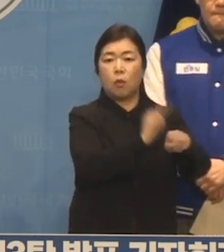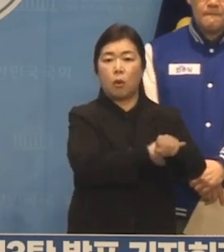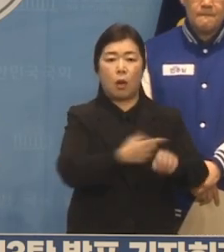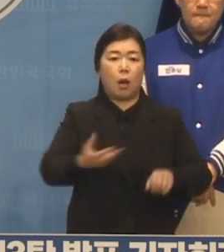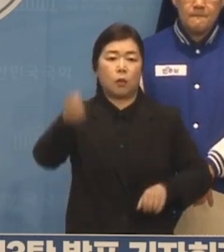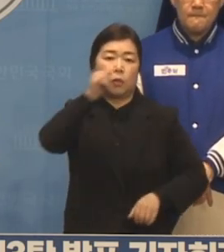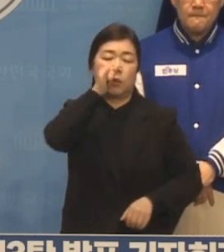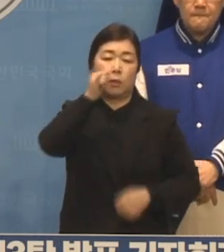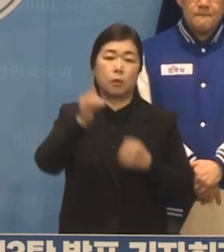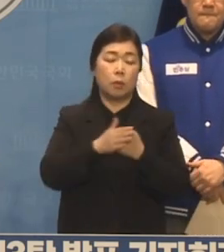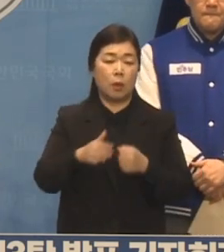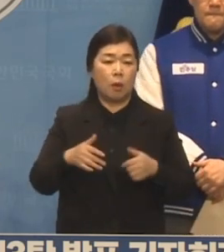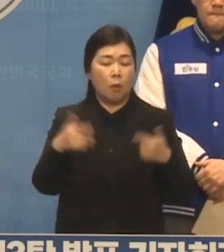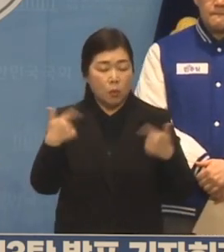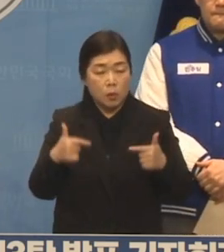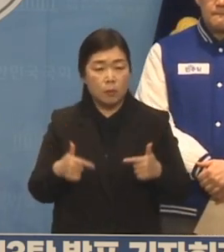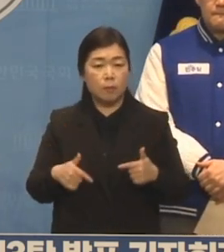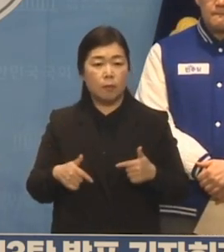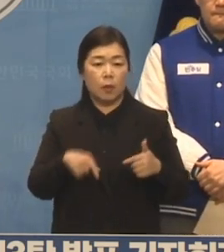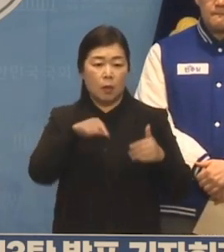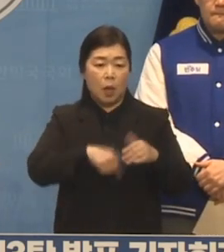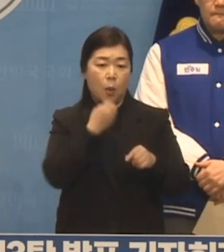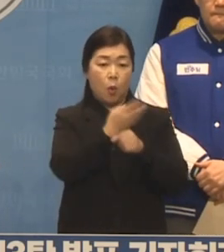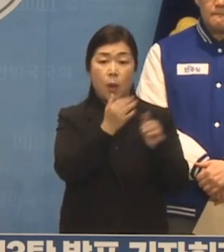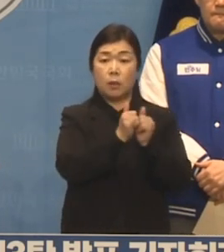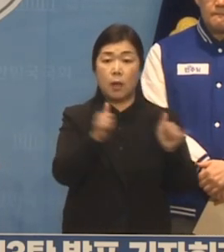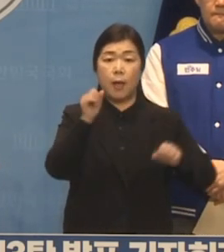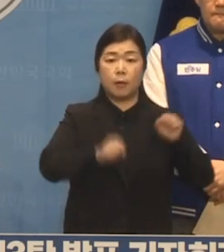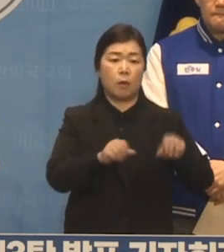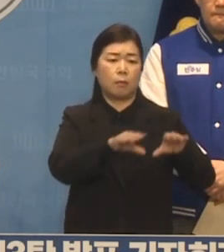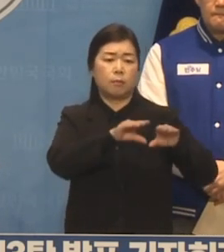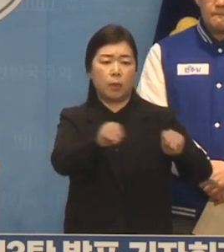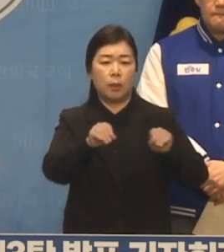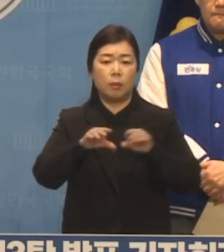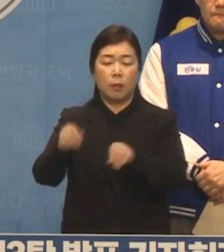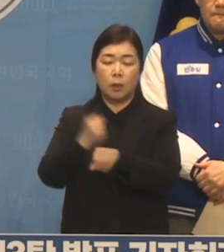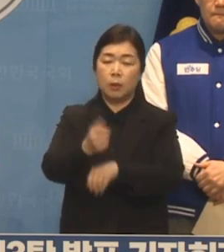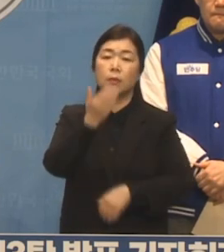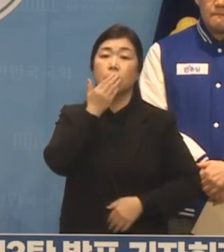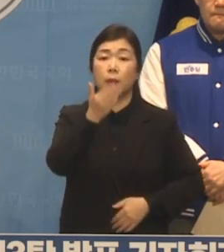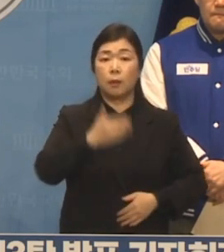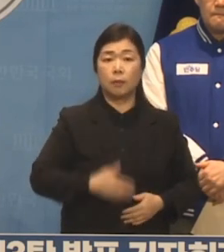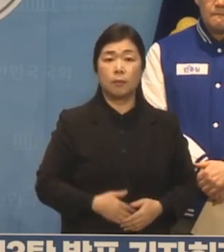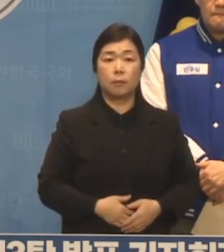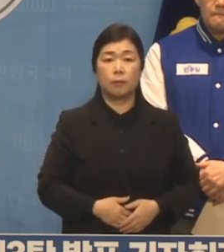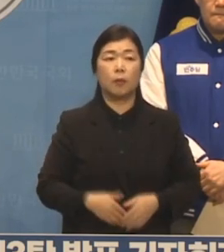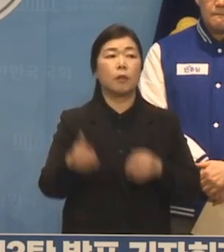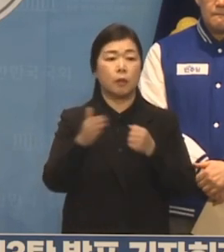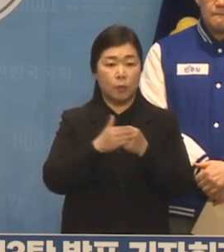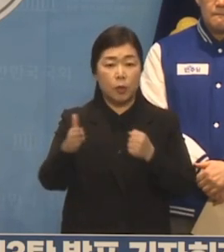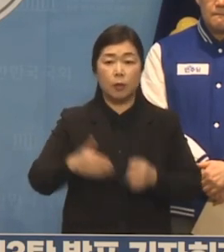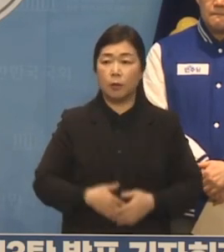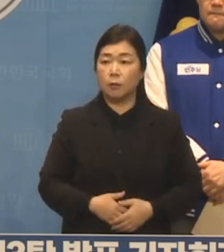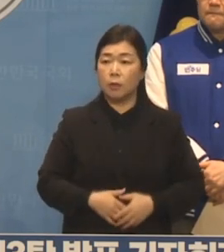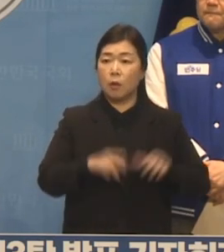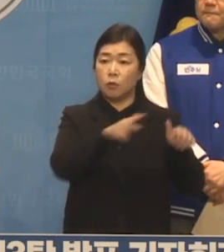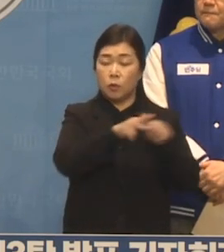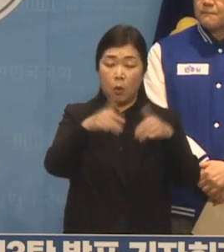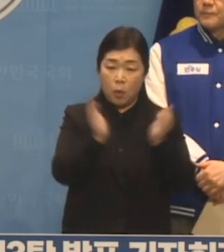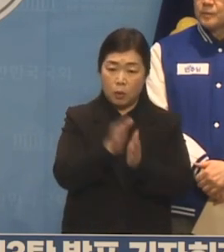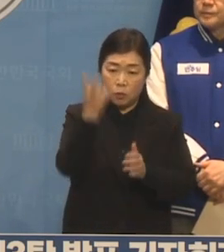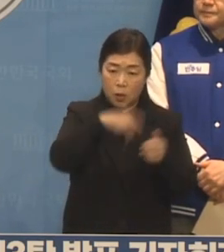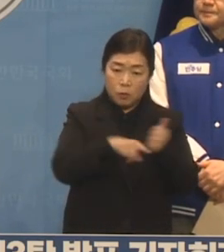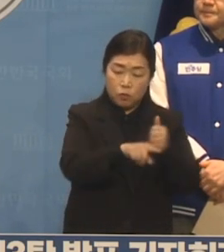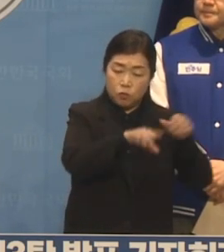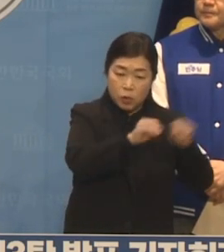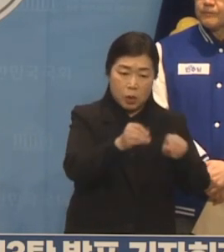있기 때문에 언제든지 내부 고발자의 행동을 차단할 수가 있기 때문입니다. 따라서 국정원의 수사